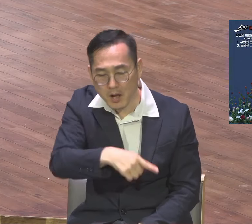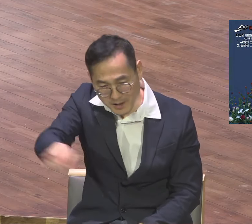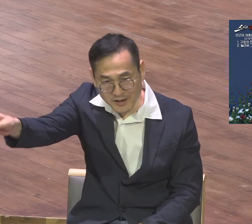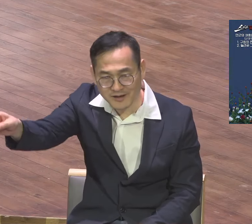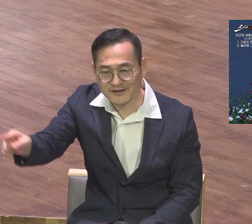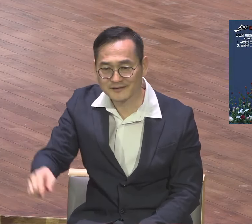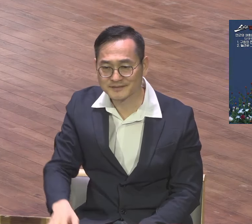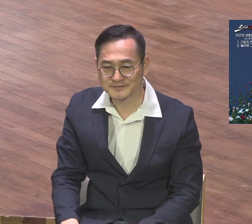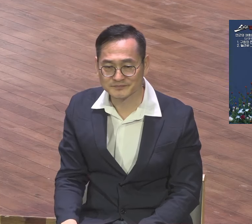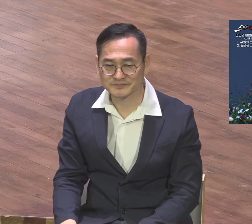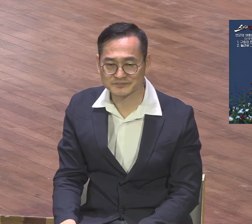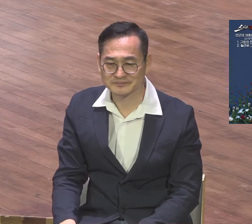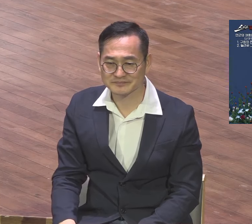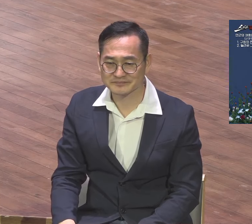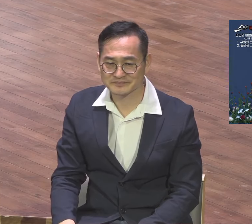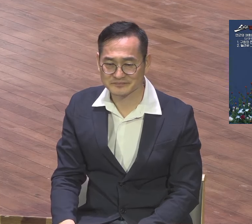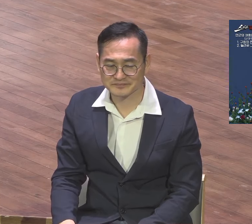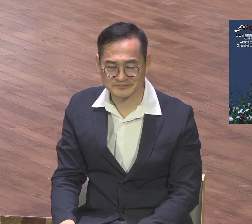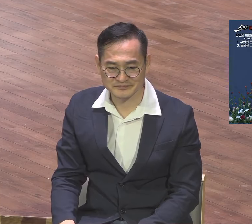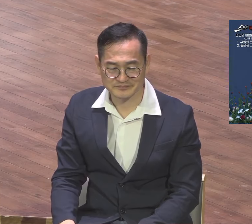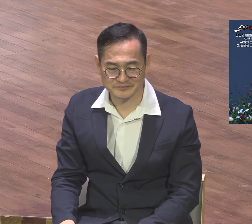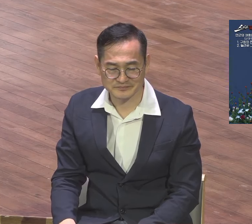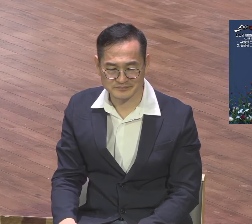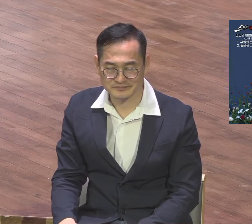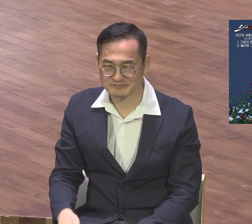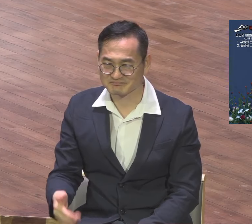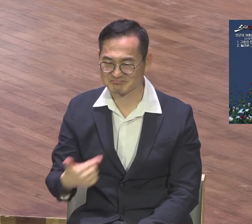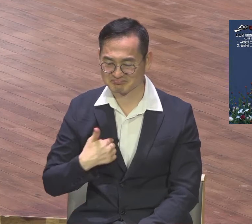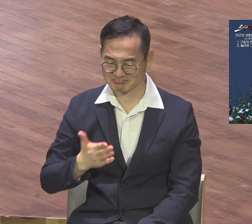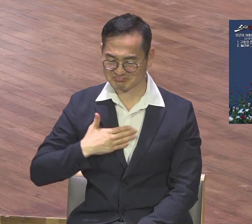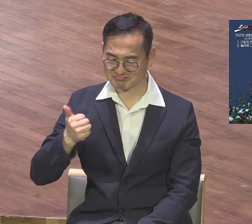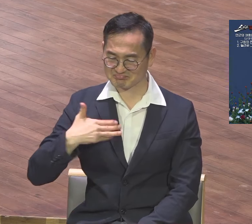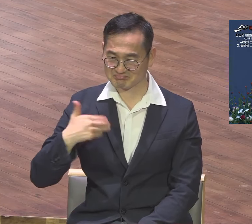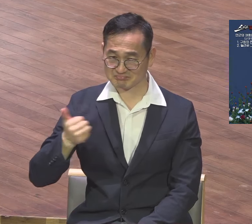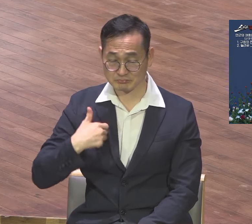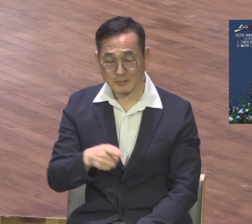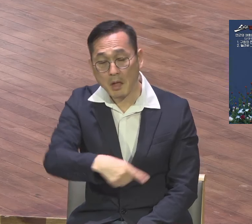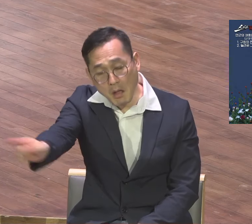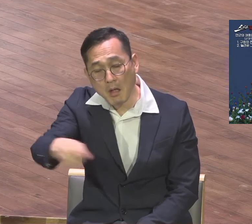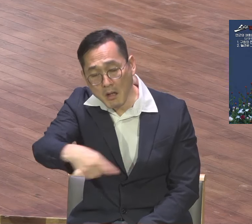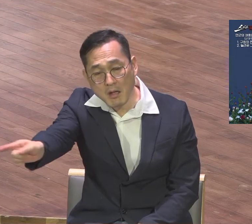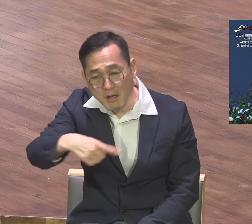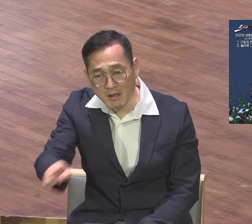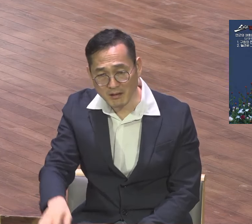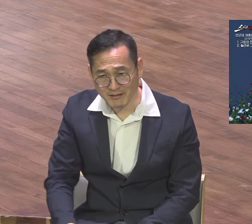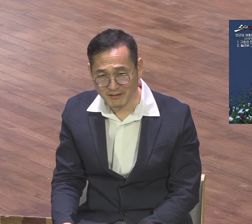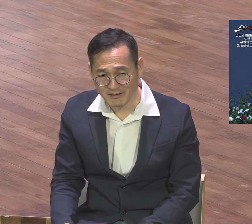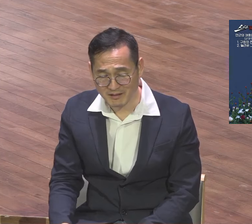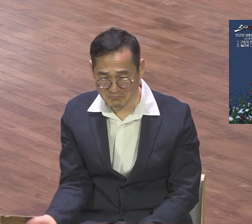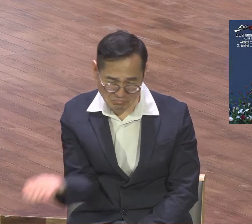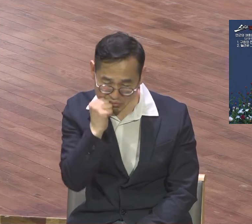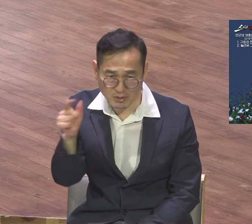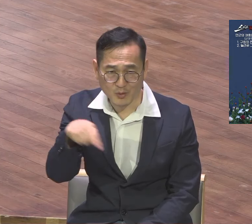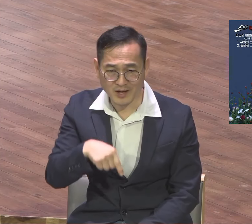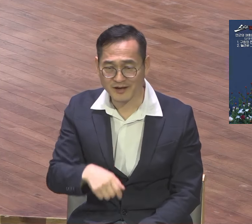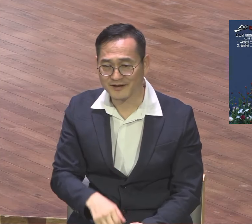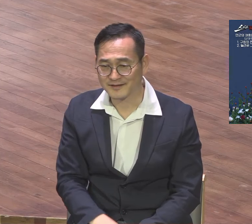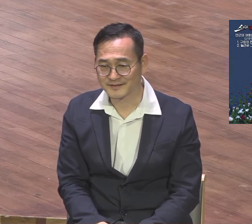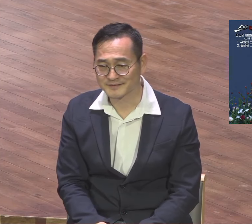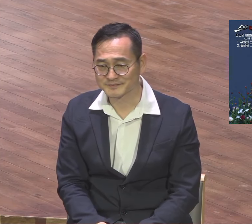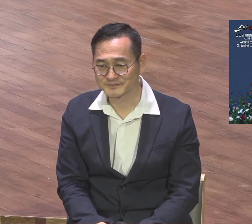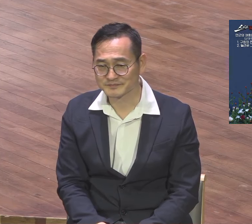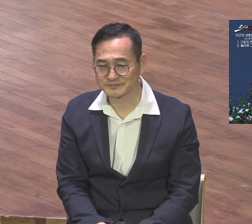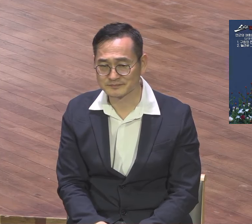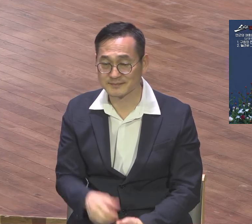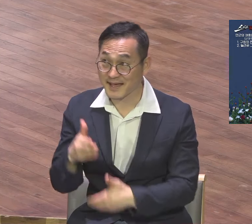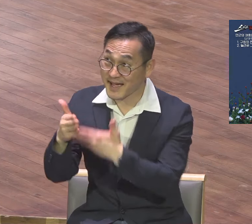내가 공부를 말해서 내가 실력이서 그럼 너 해봐 그러고. 하나님 앞에서는요 야곱처럼